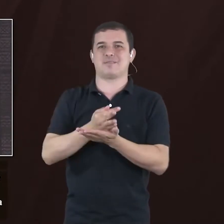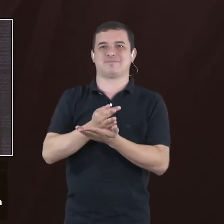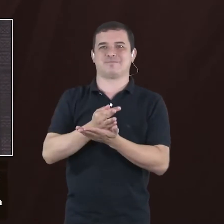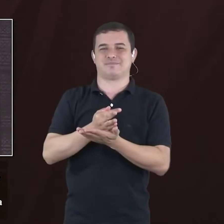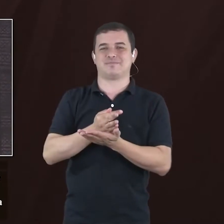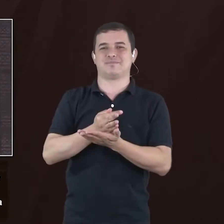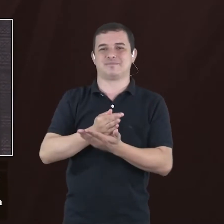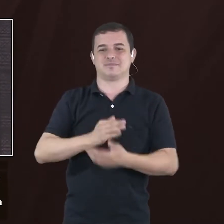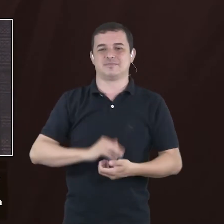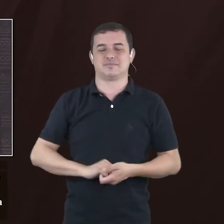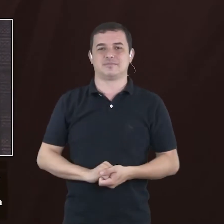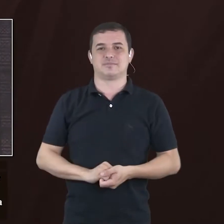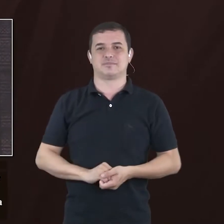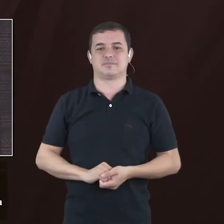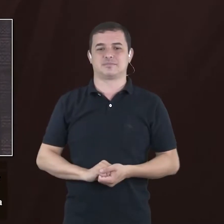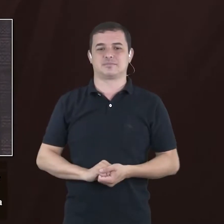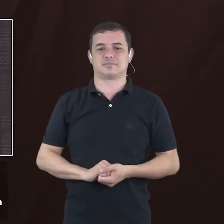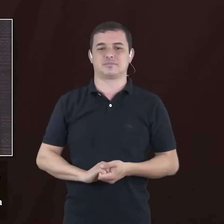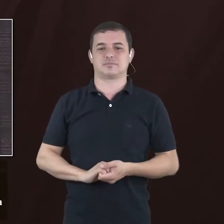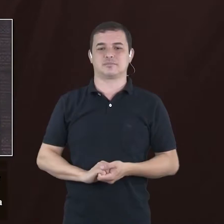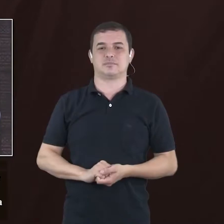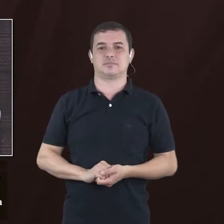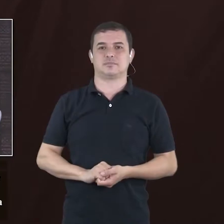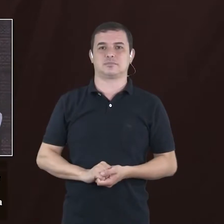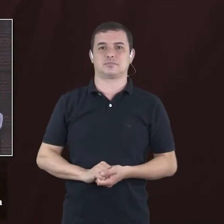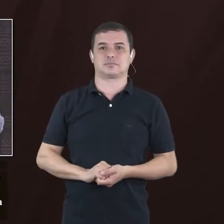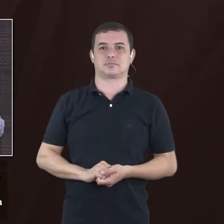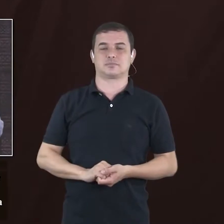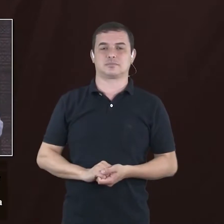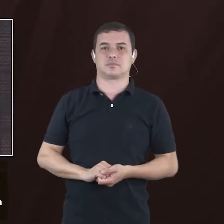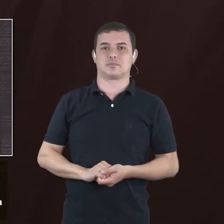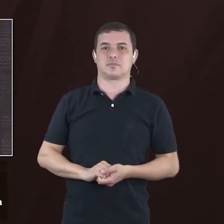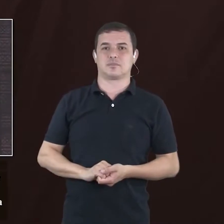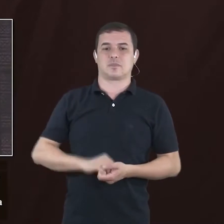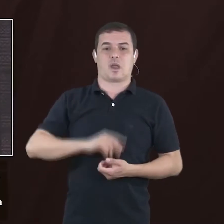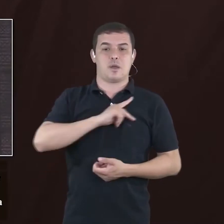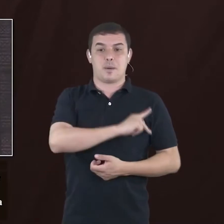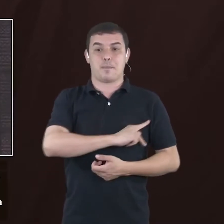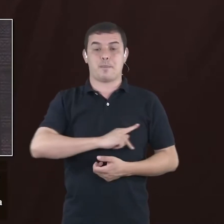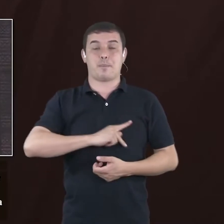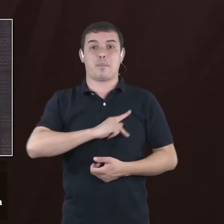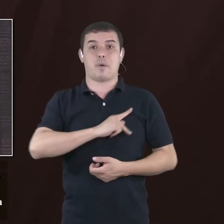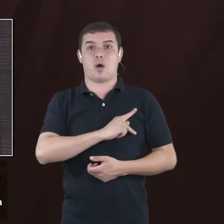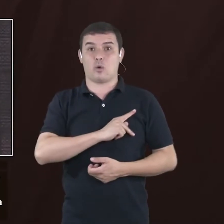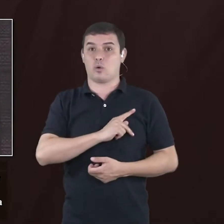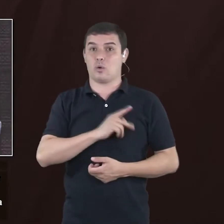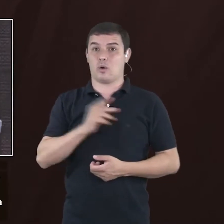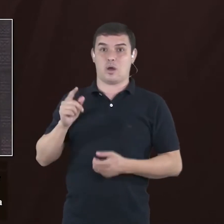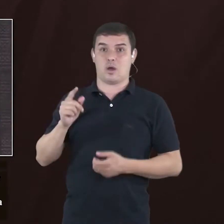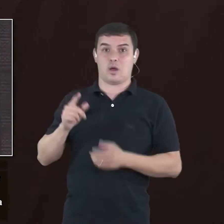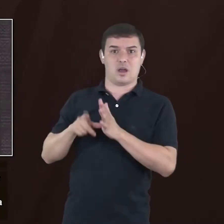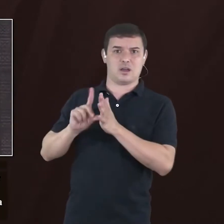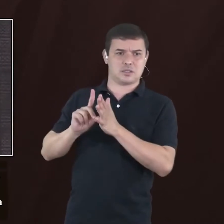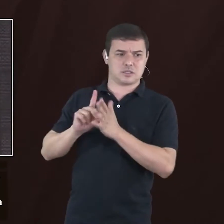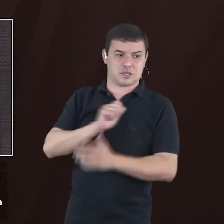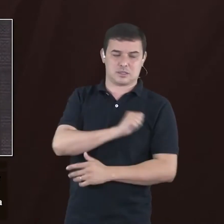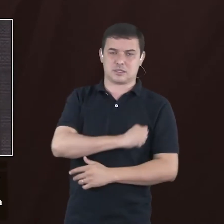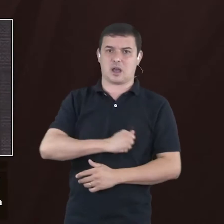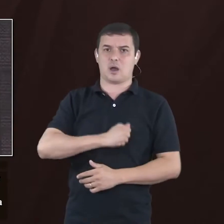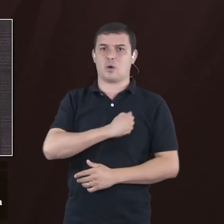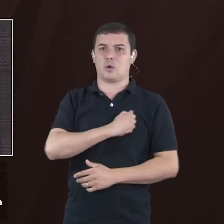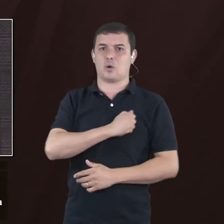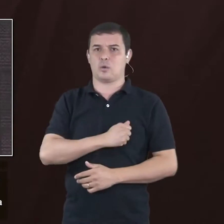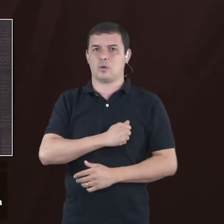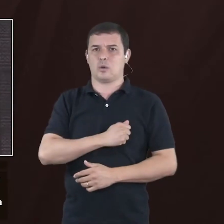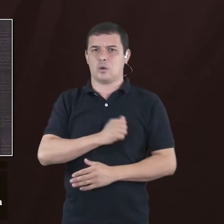Senhor Jesus. Só para vocês terem uma ideia, o chamamento de Paulo, do Saulo, né, no caminho para Damasco,